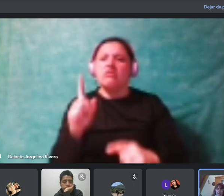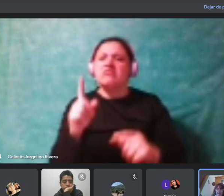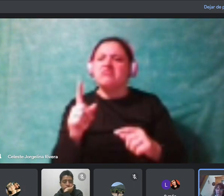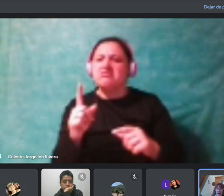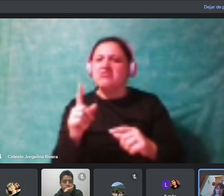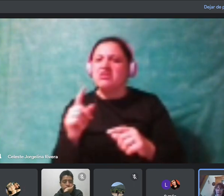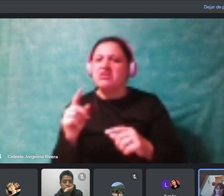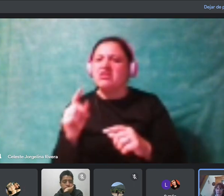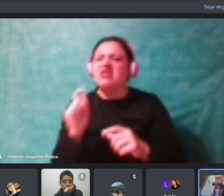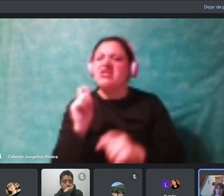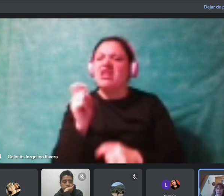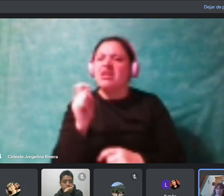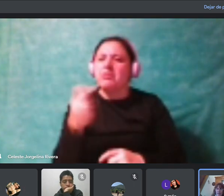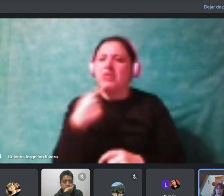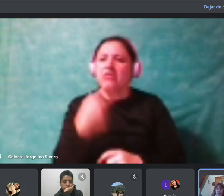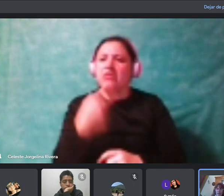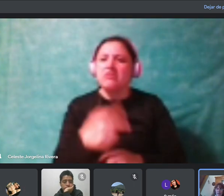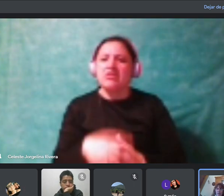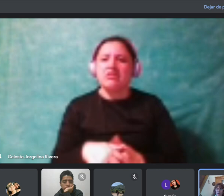Janina.